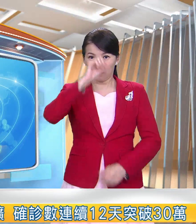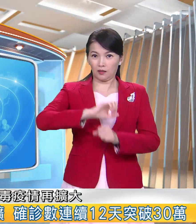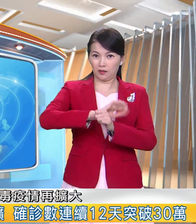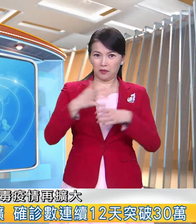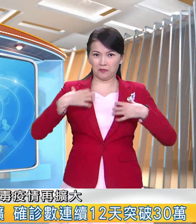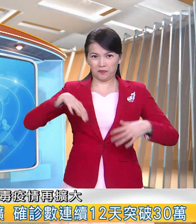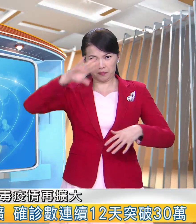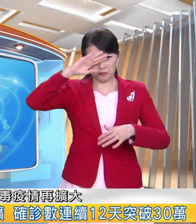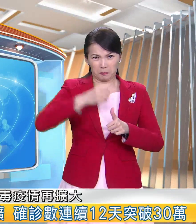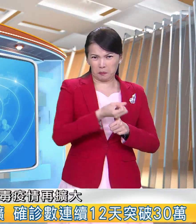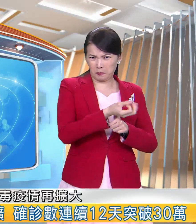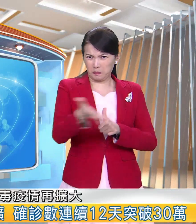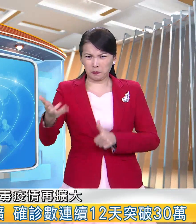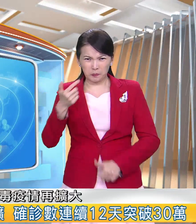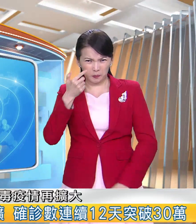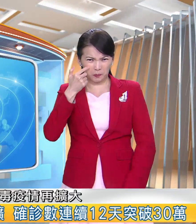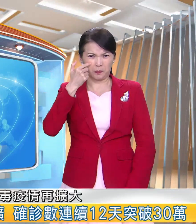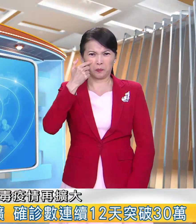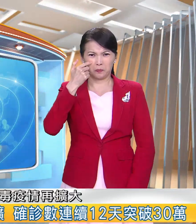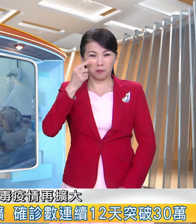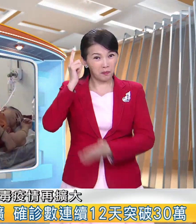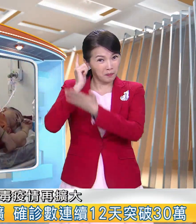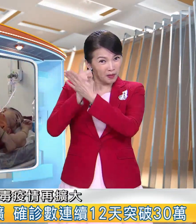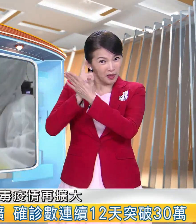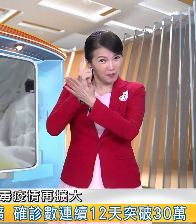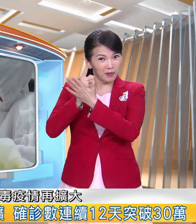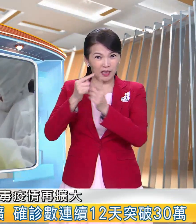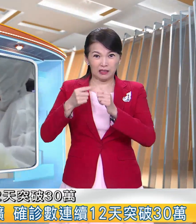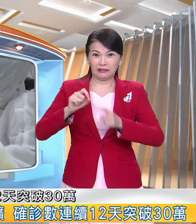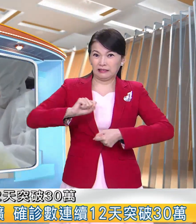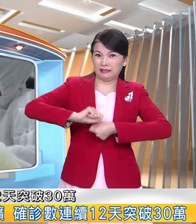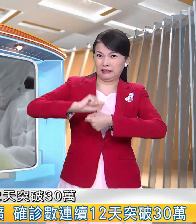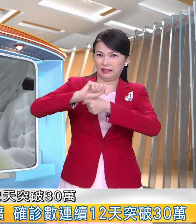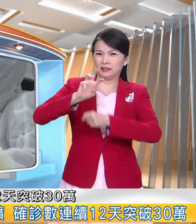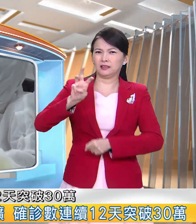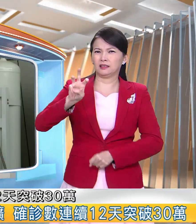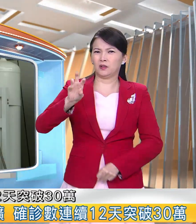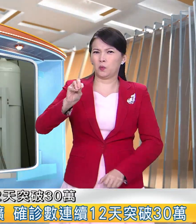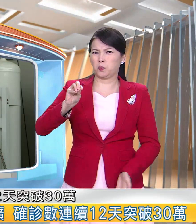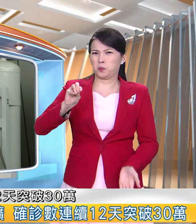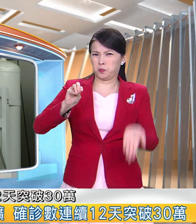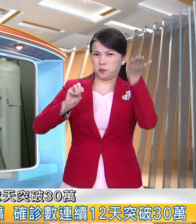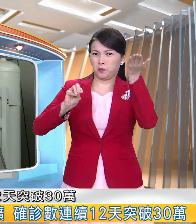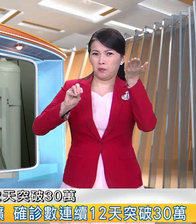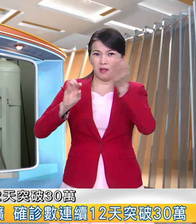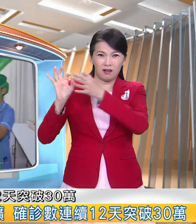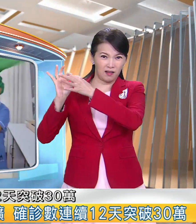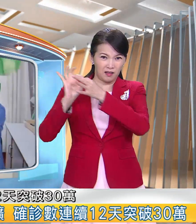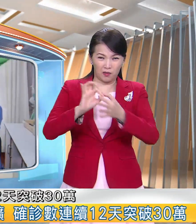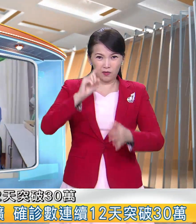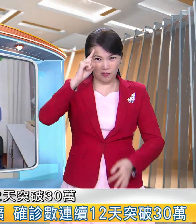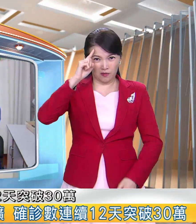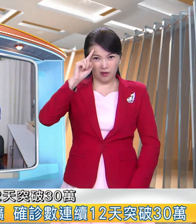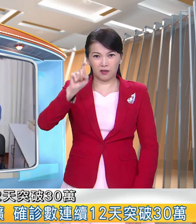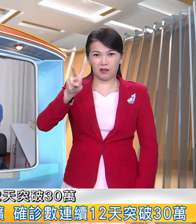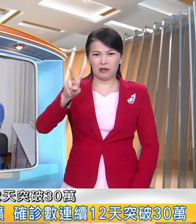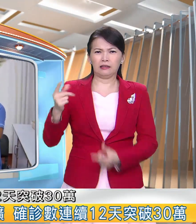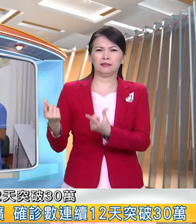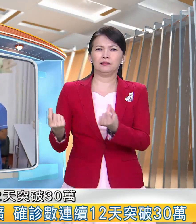印度的新冠疫情再度扩大，确诊数连续12天突破30万。尽管如